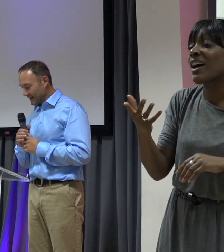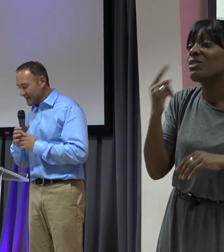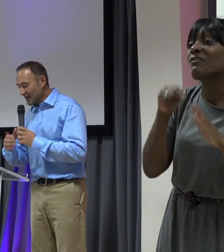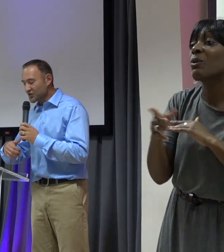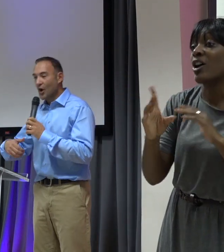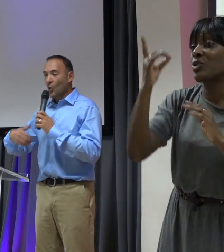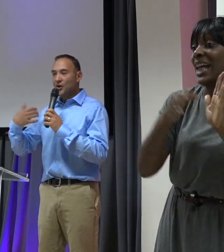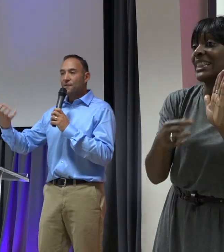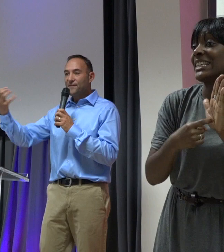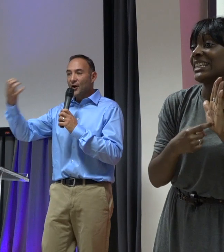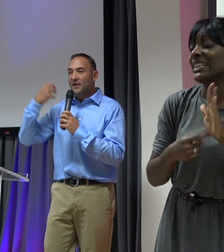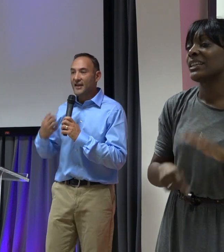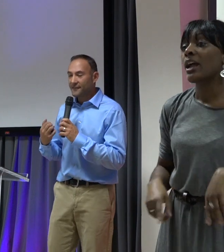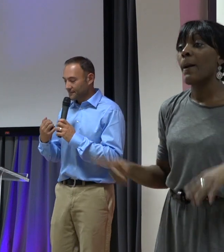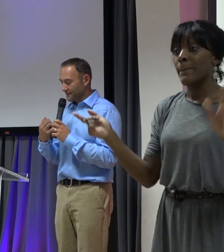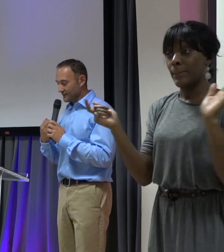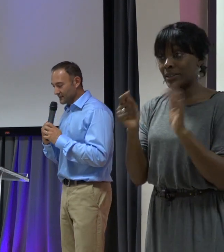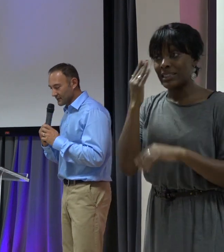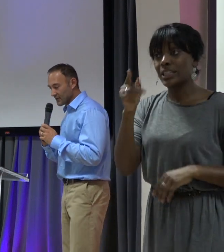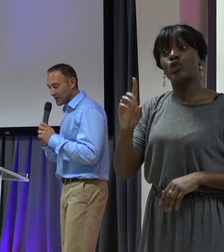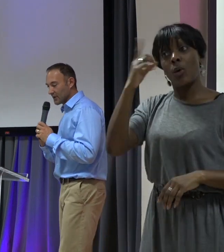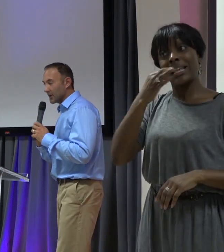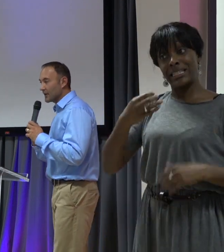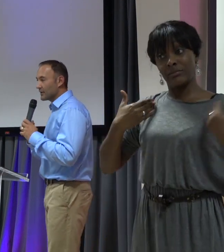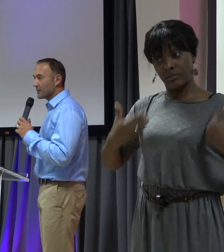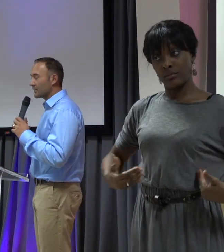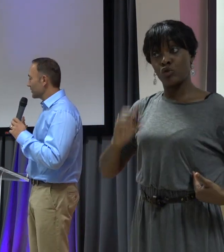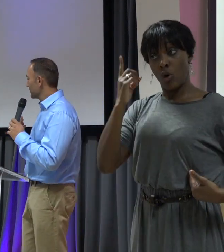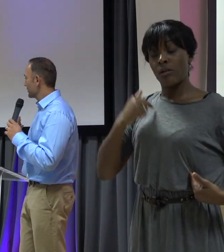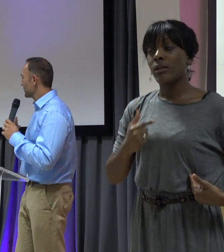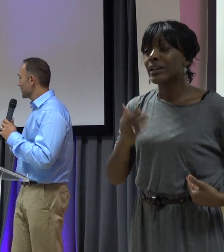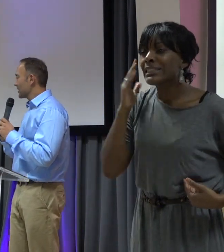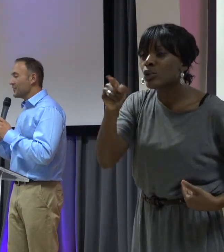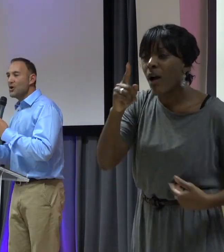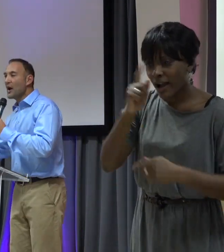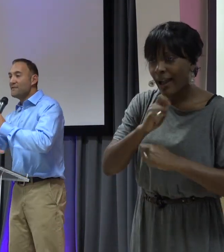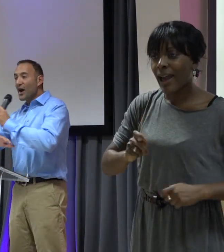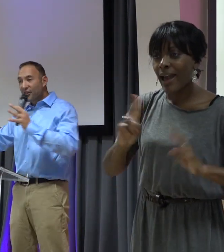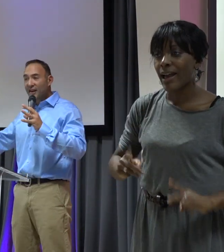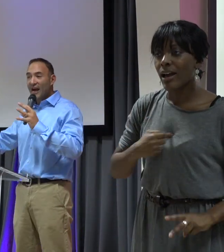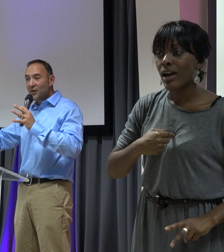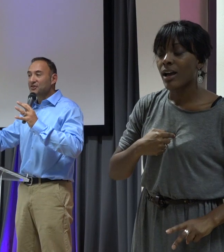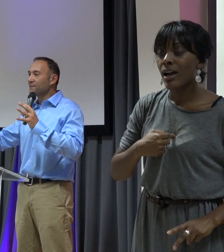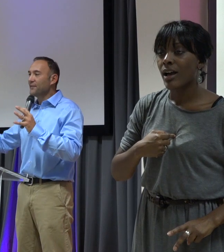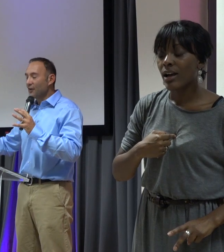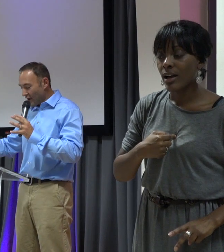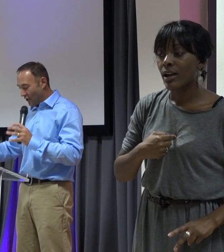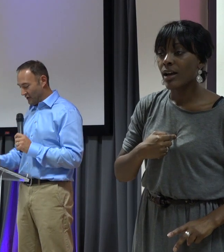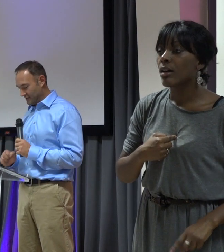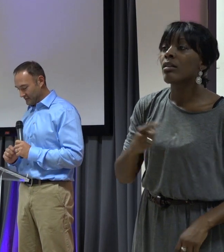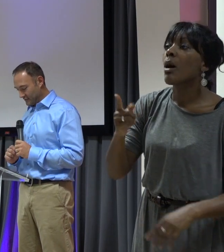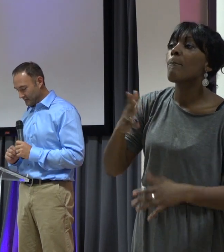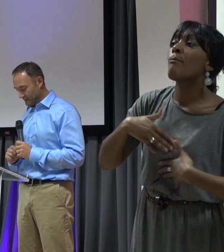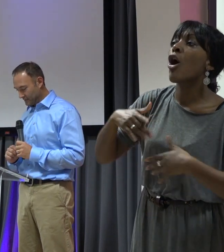quoi? He says, when you fear me, Il a dit, quand vous me craignez, then you have nothing else to fear at